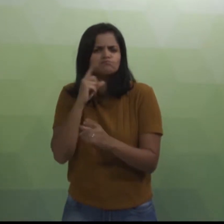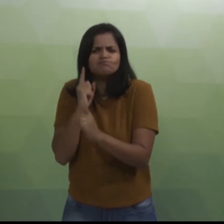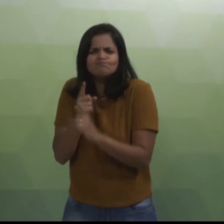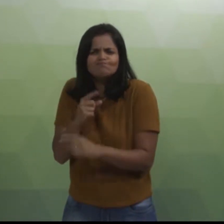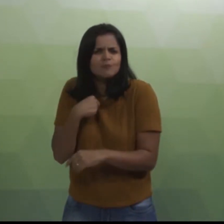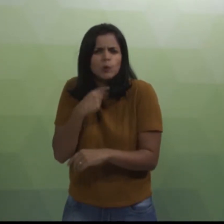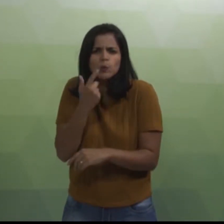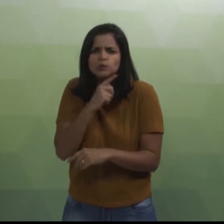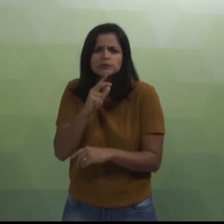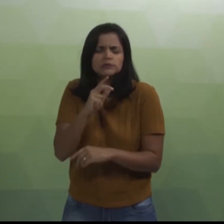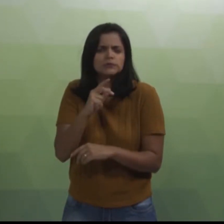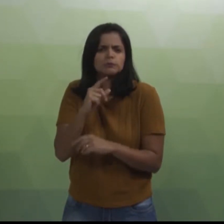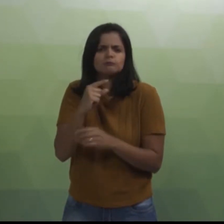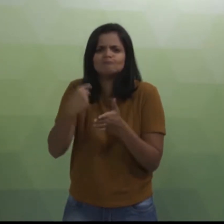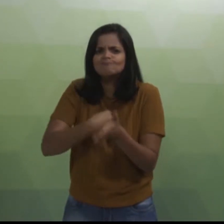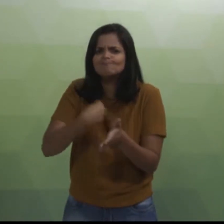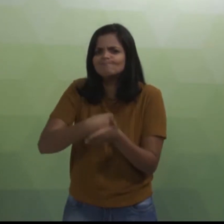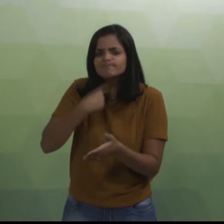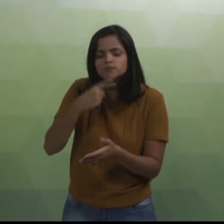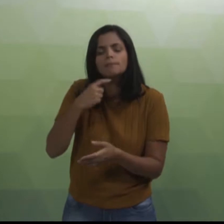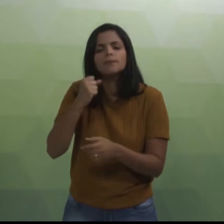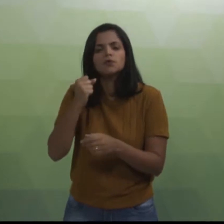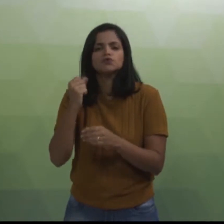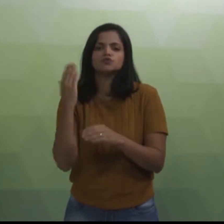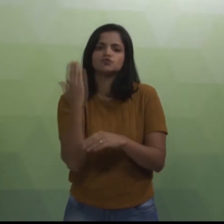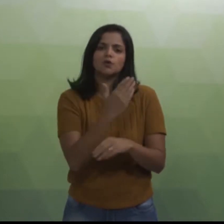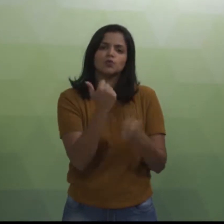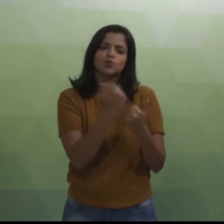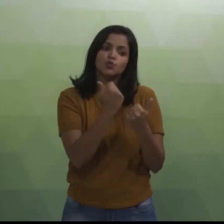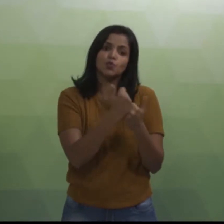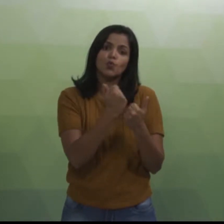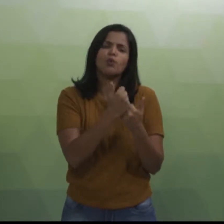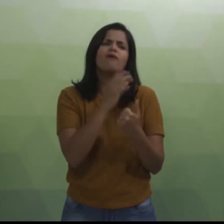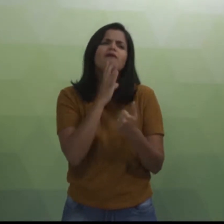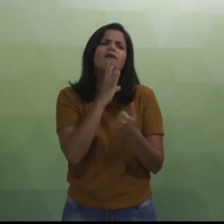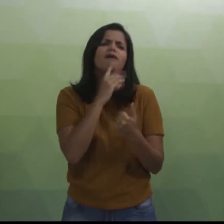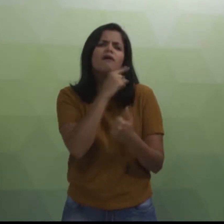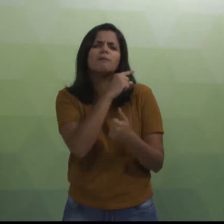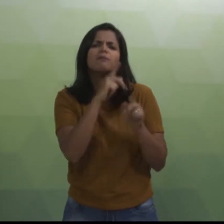Caso encontrem dúvidas, me pergunte ao tutor,